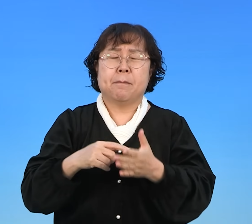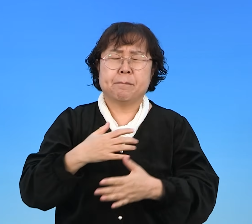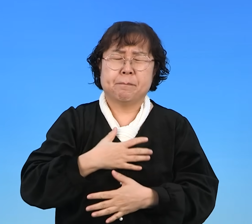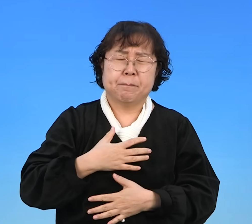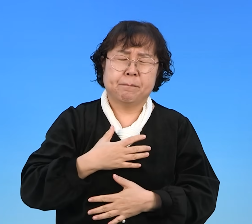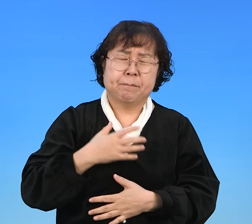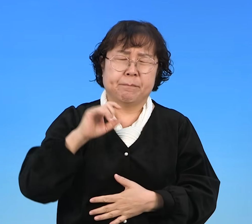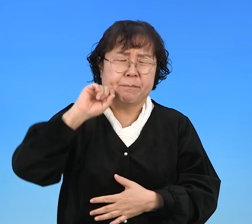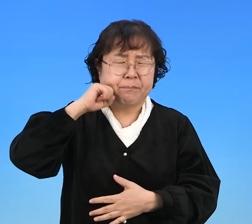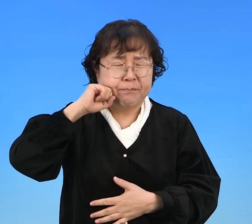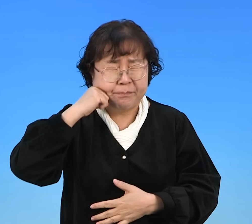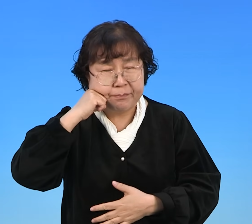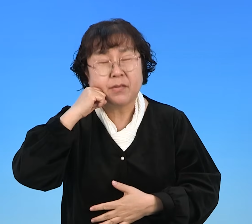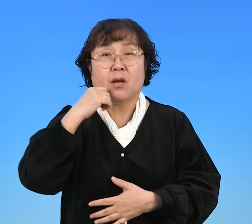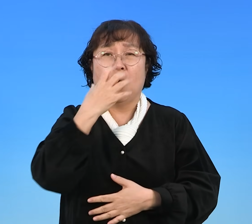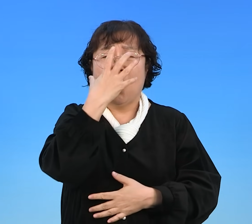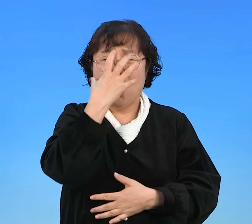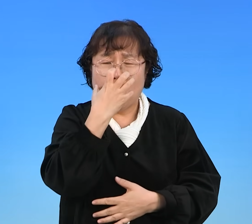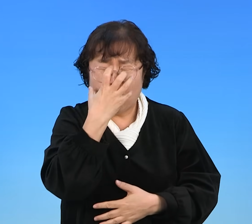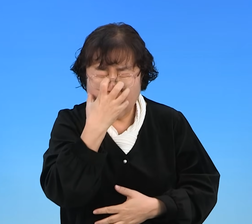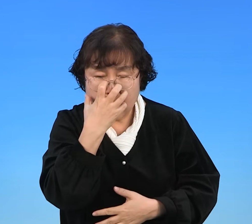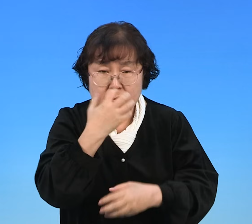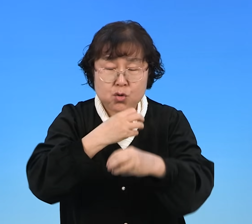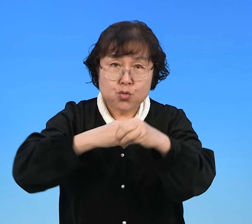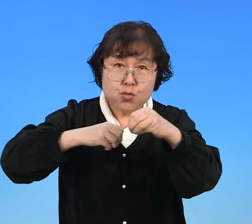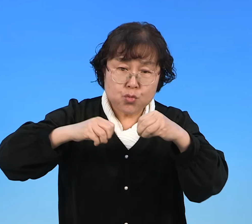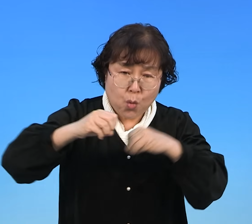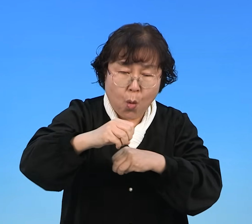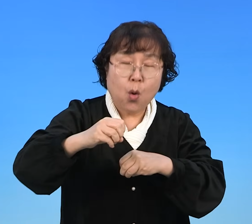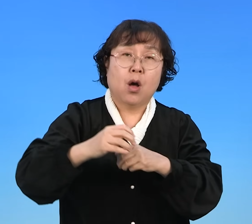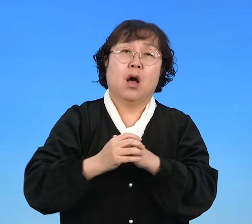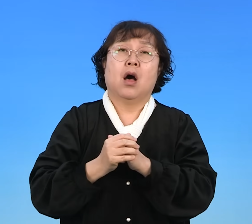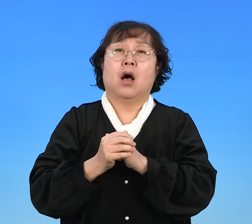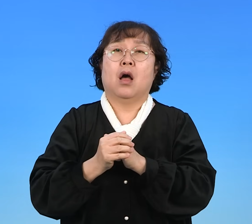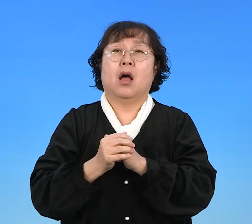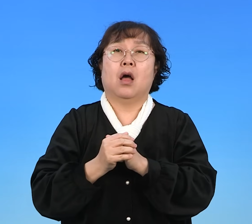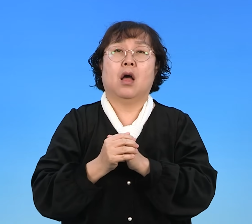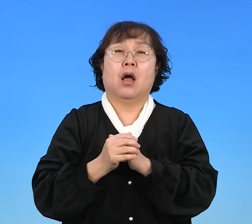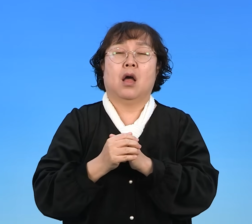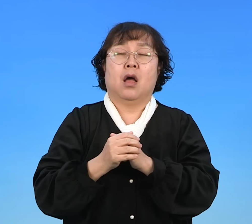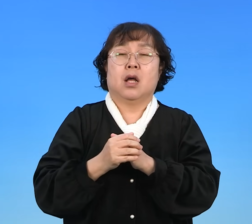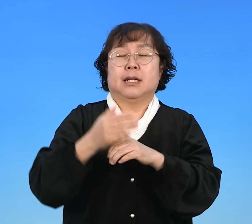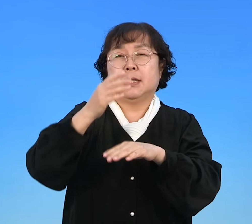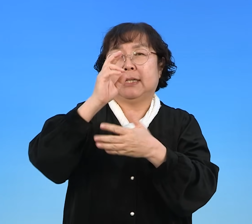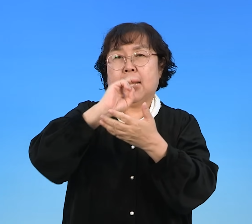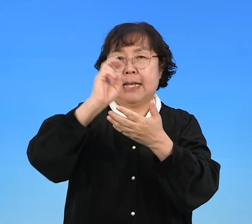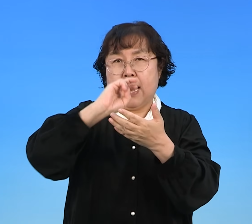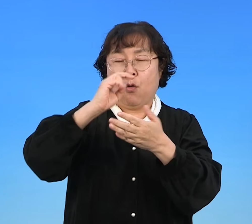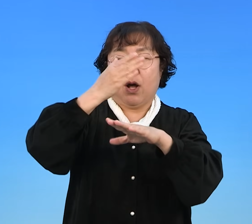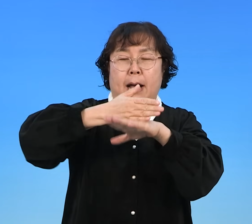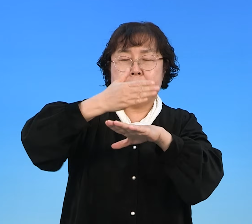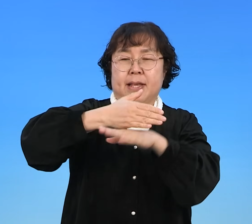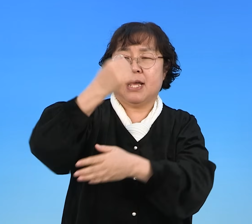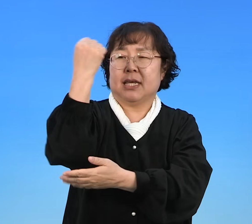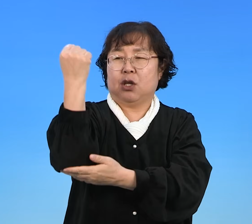어두울수록, 우울할수록, 답답할수록 찬양의 기둥을 세우셔야 돼요. 감사의 기둥을 세우셔야